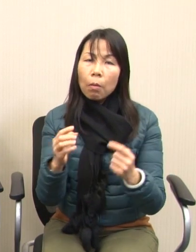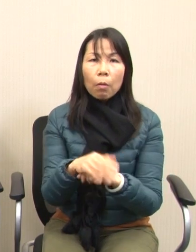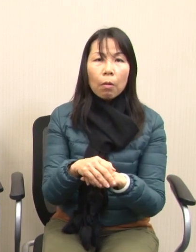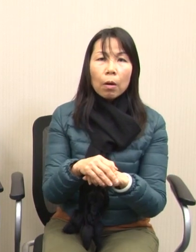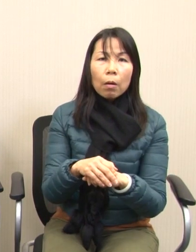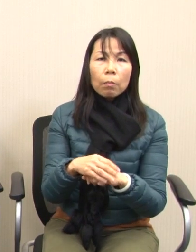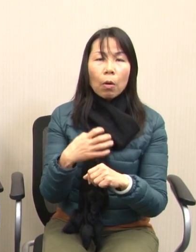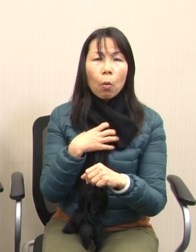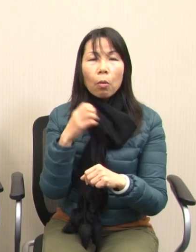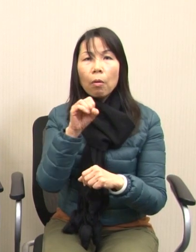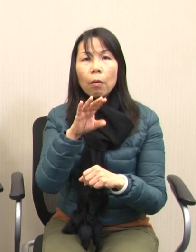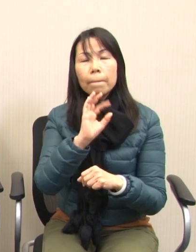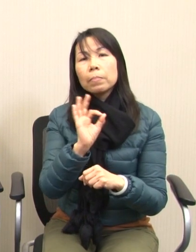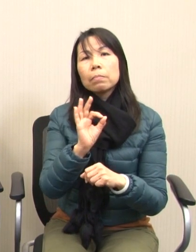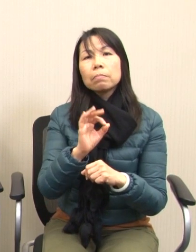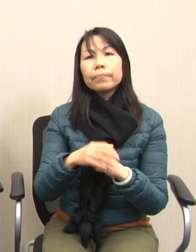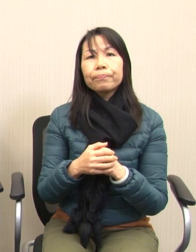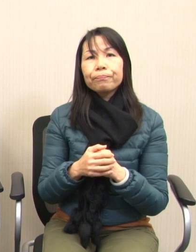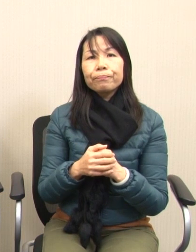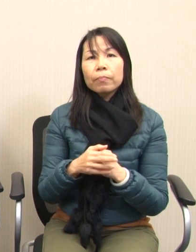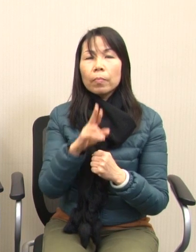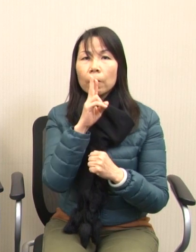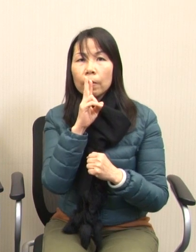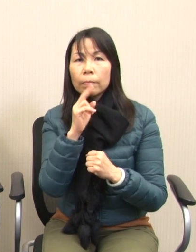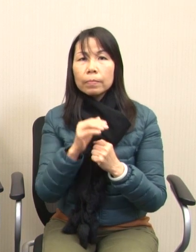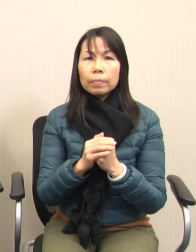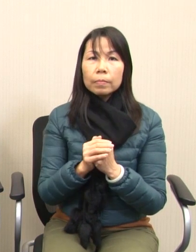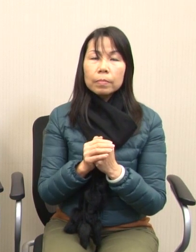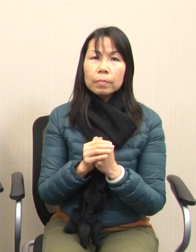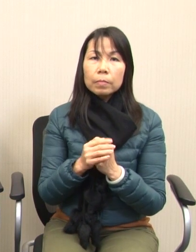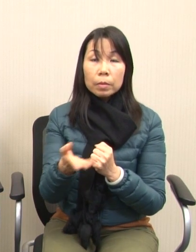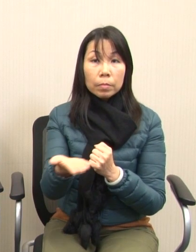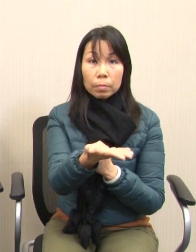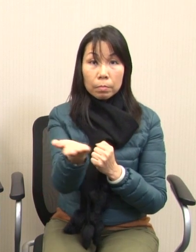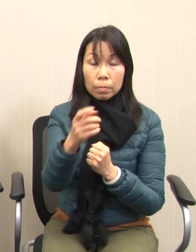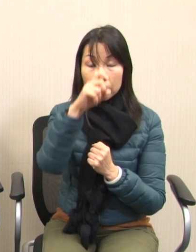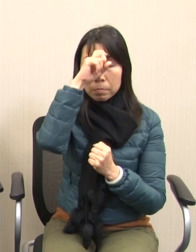我要講，我唔想講啲嘢。你記住，